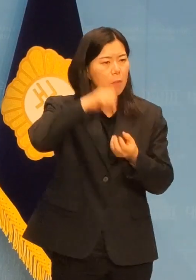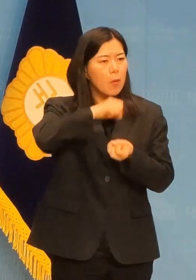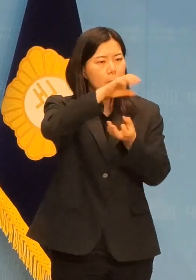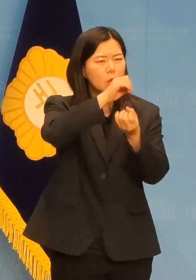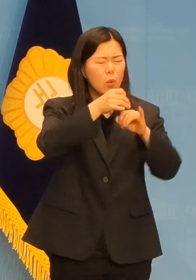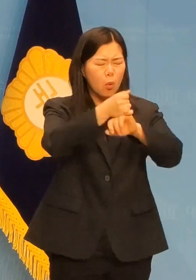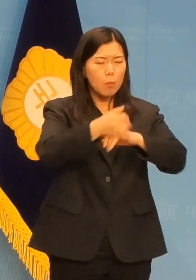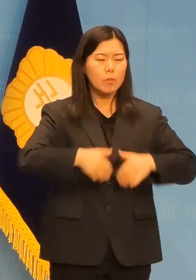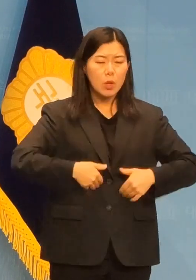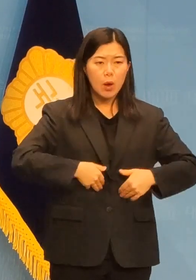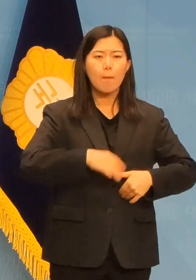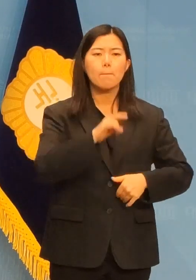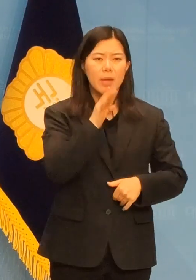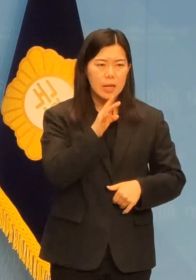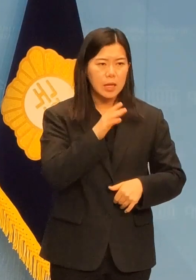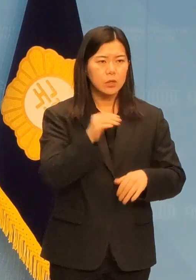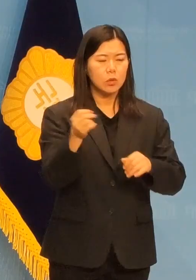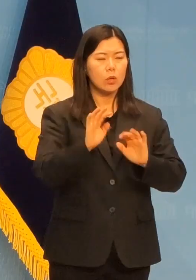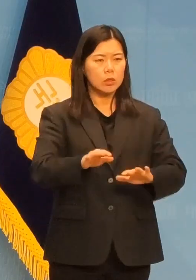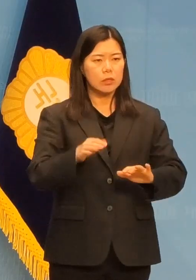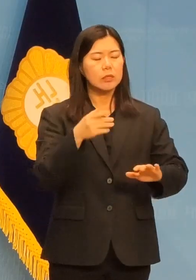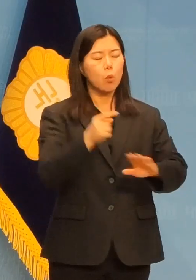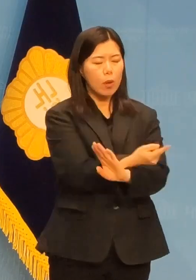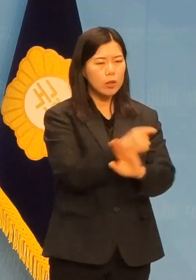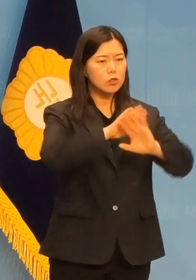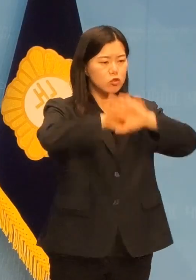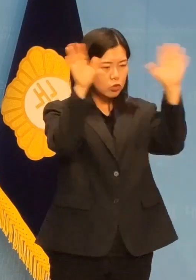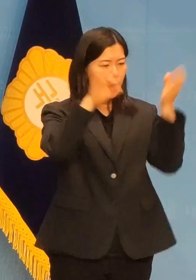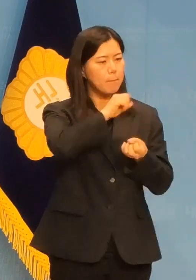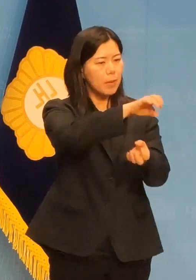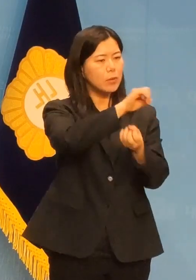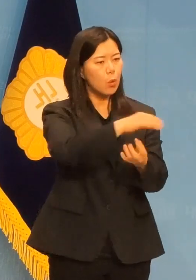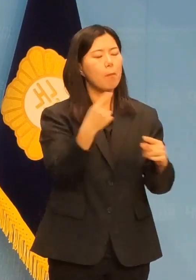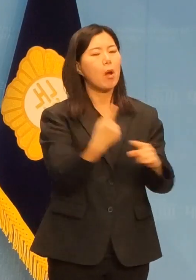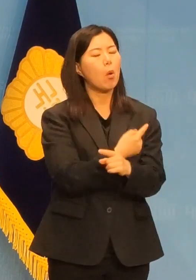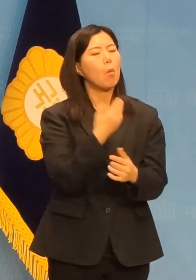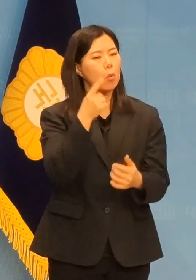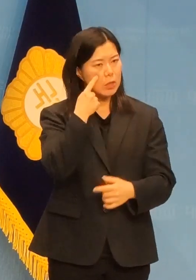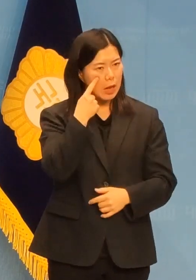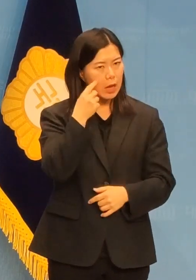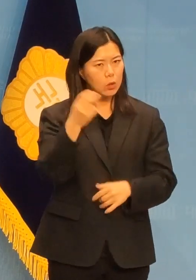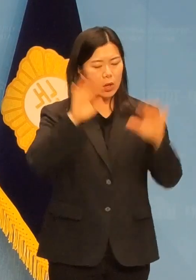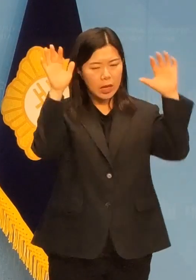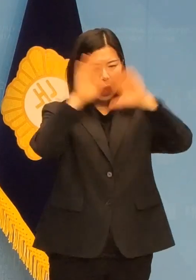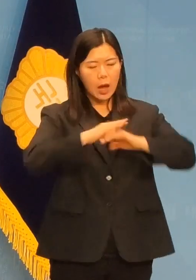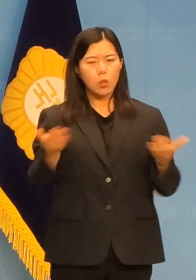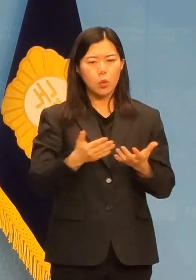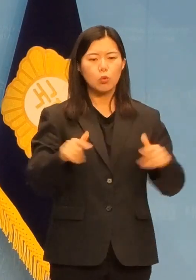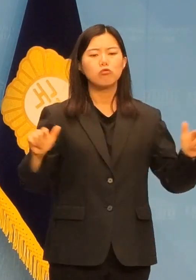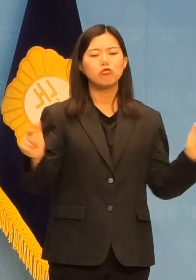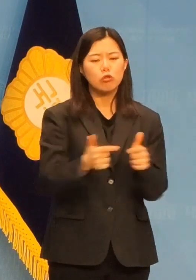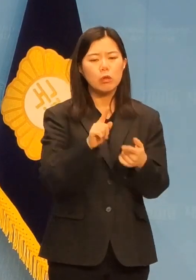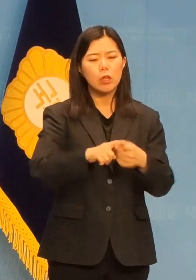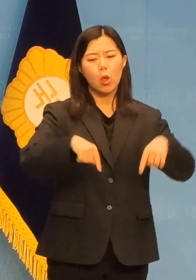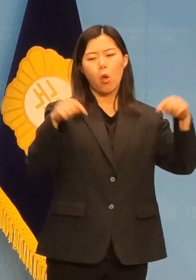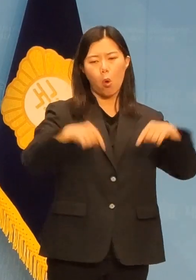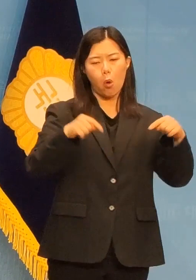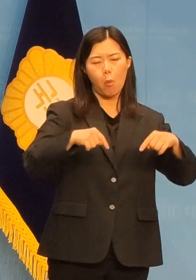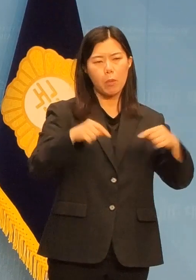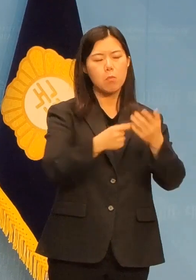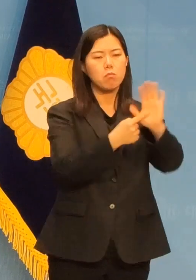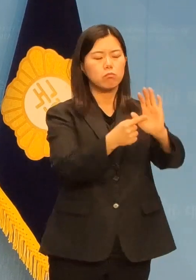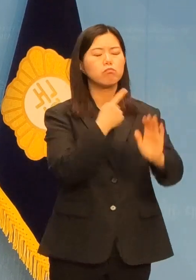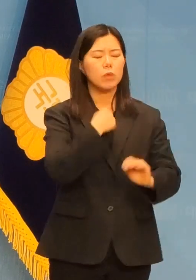품목 이외에는 주간 배송으로 전환하는 등의 대안을 제시하며 야간 노동 축소 방안을 협의해 나가자는 입장을